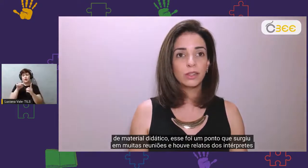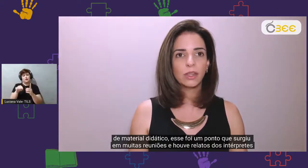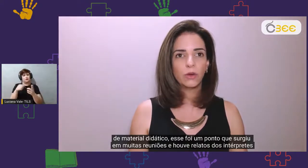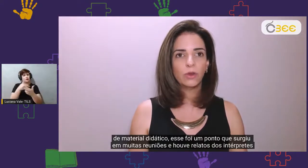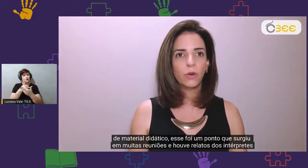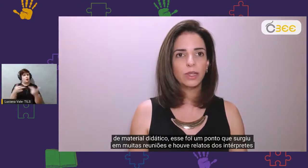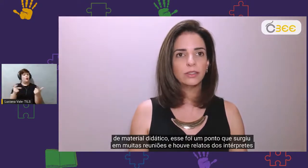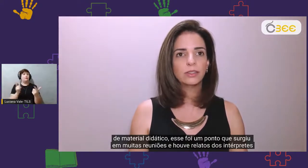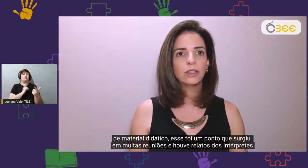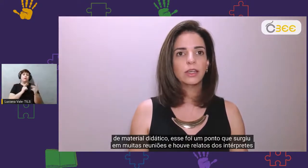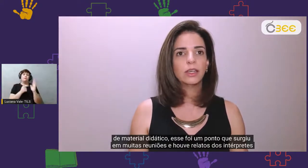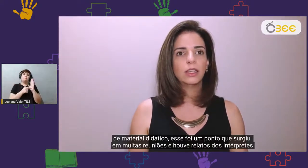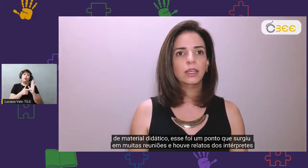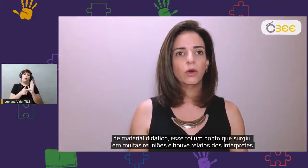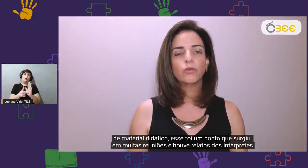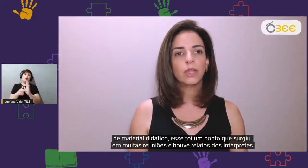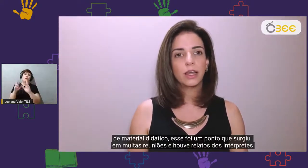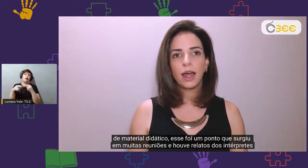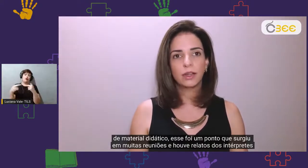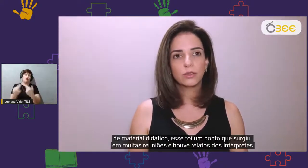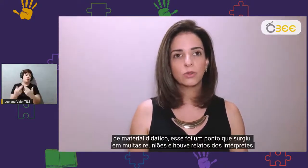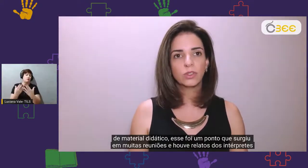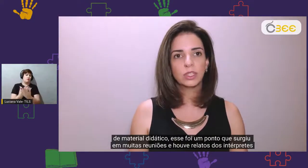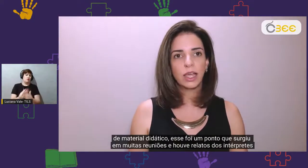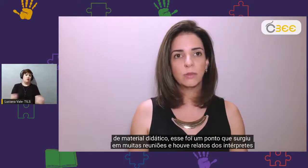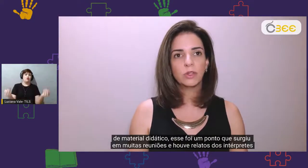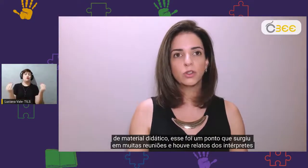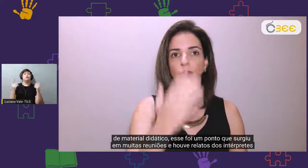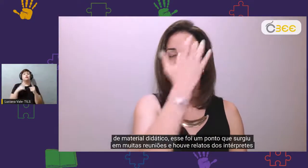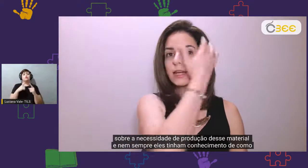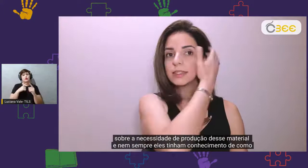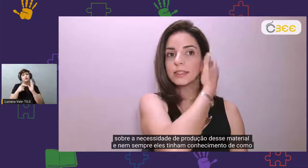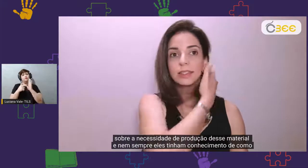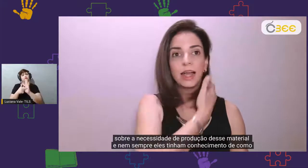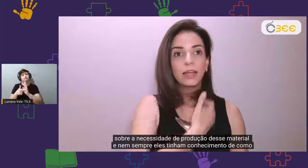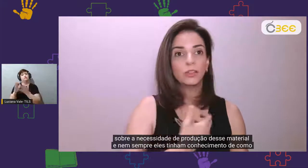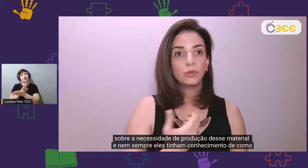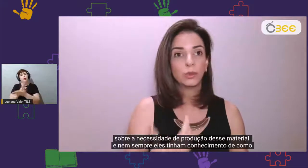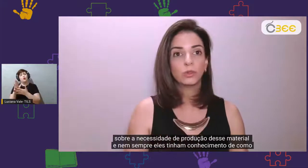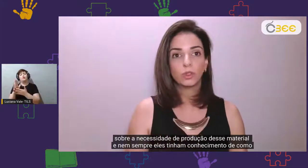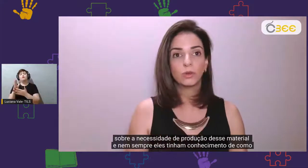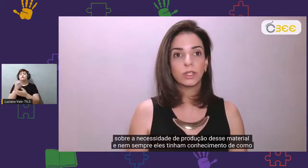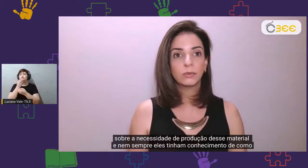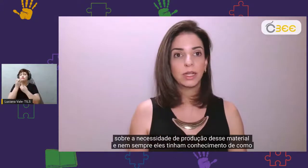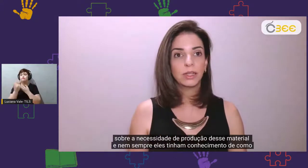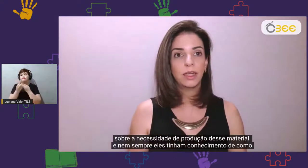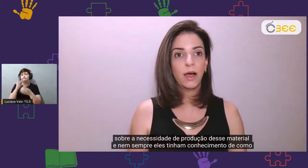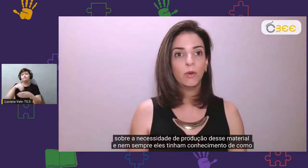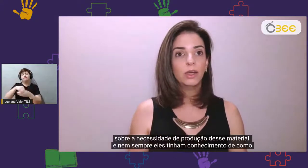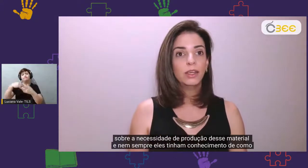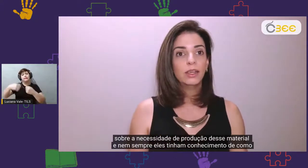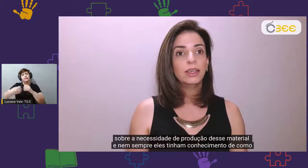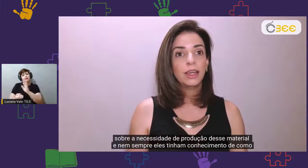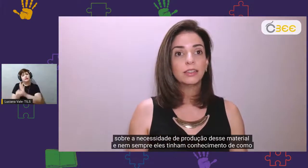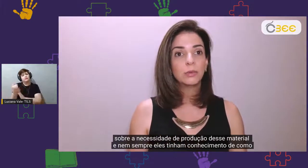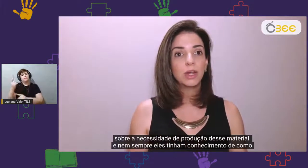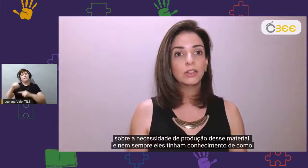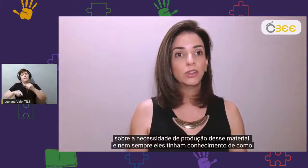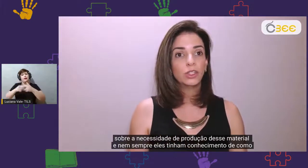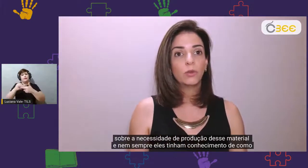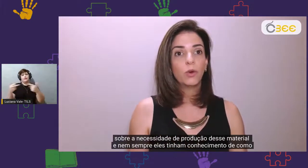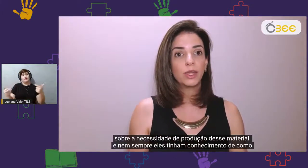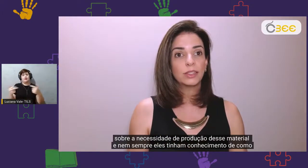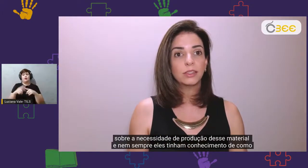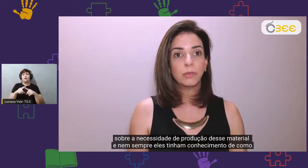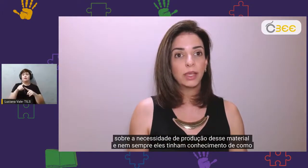em muitas reuniões, e houve relatos dos intérpretes sobre a necessidade de produção desse material, e nem sempre